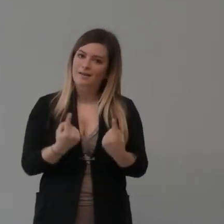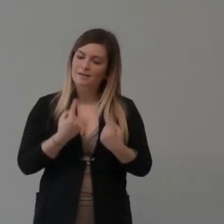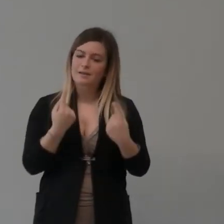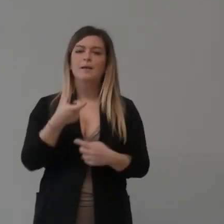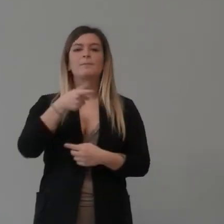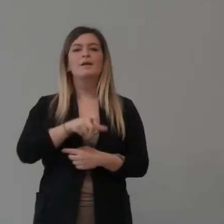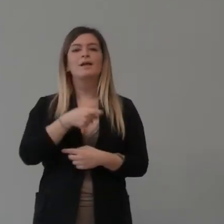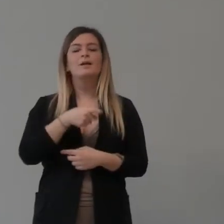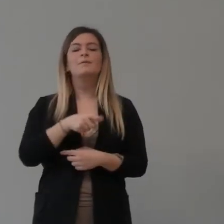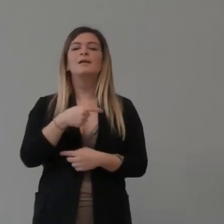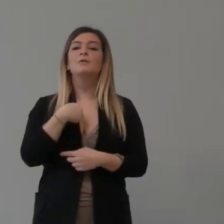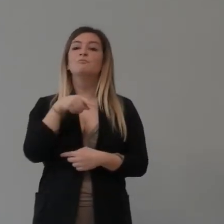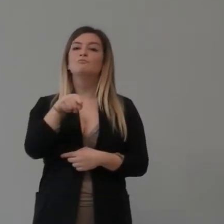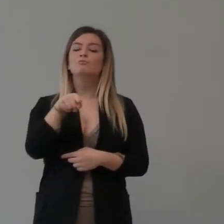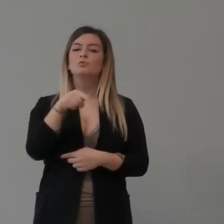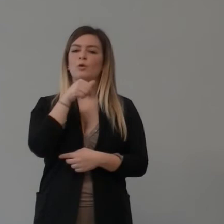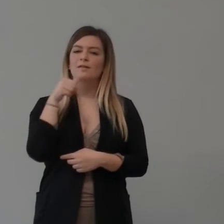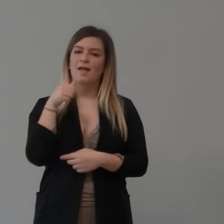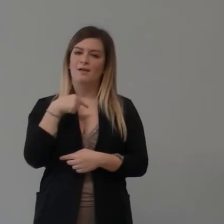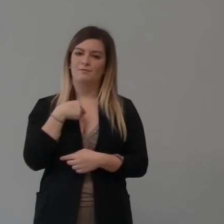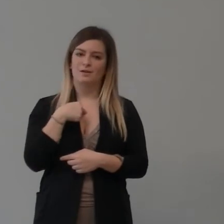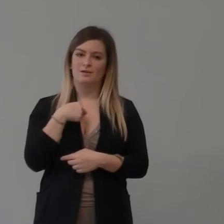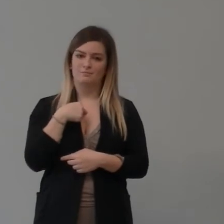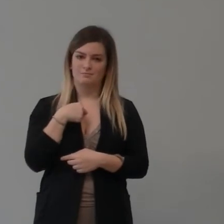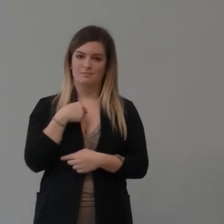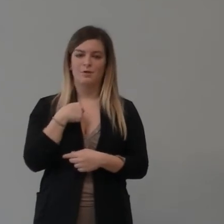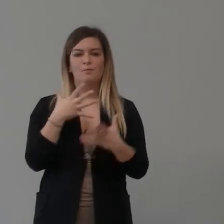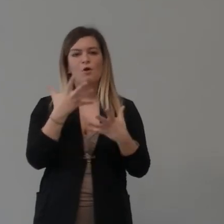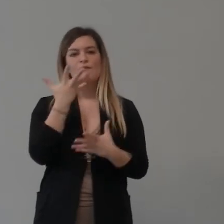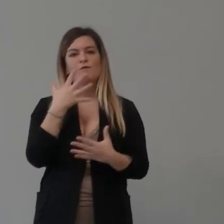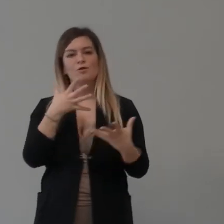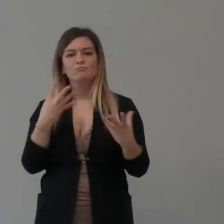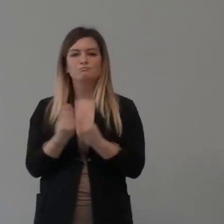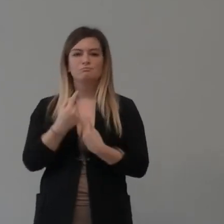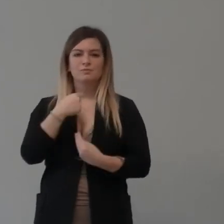Aspettami perché verrò a portarti via e vorrò portarti con me. E